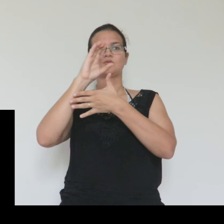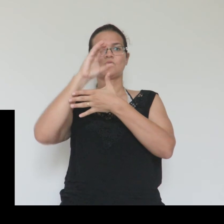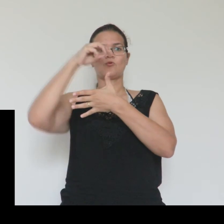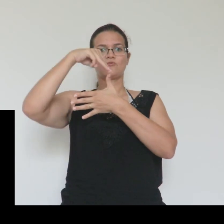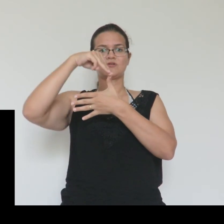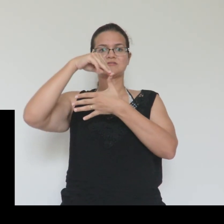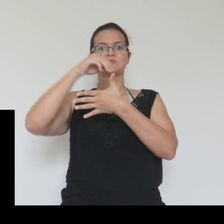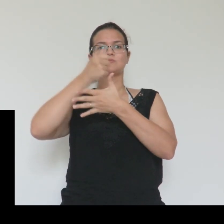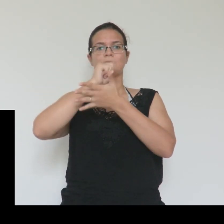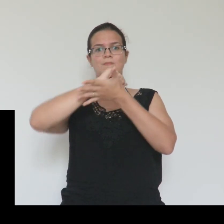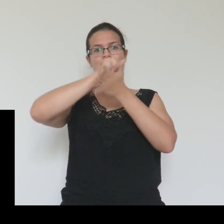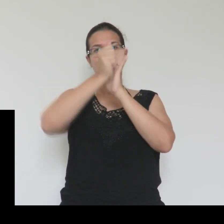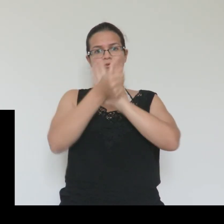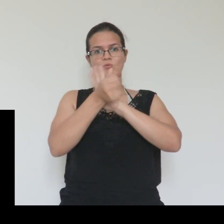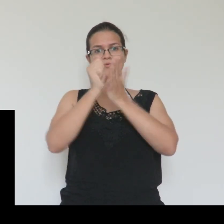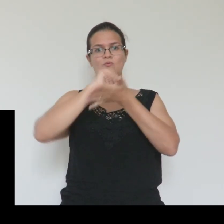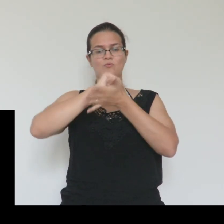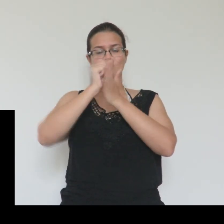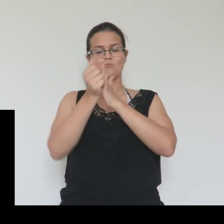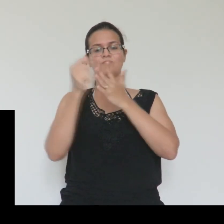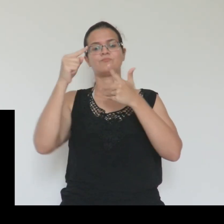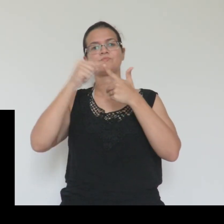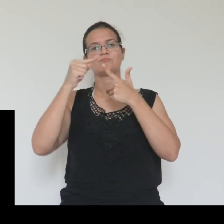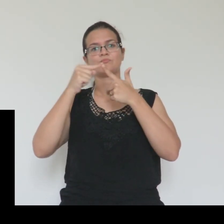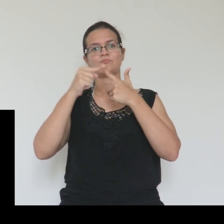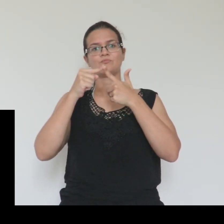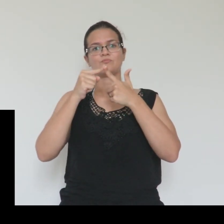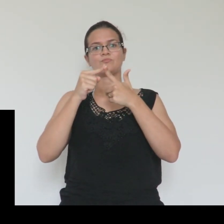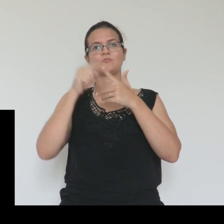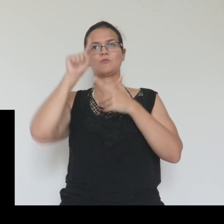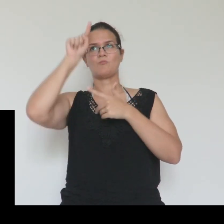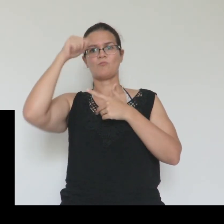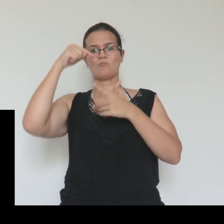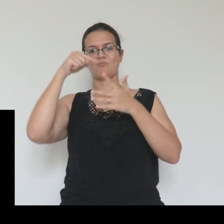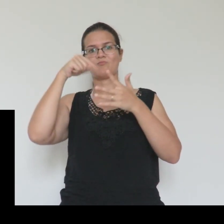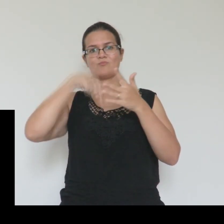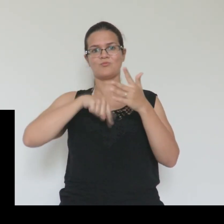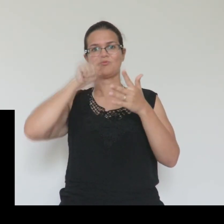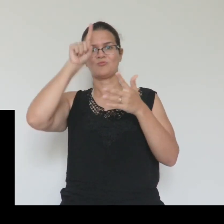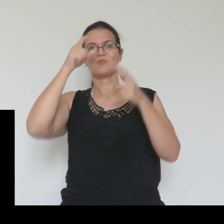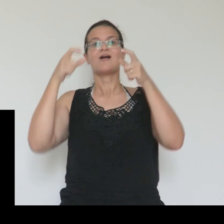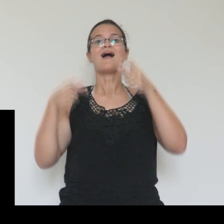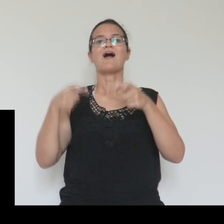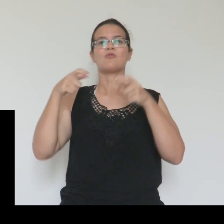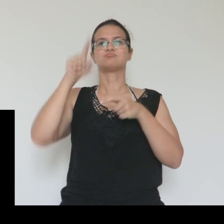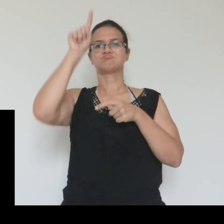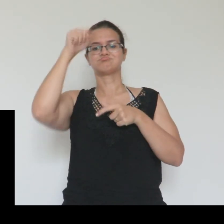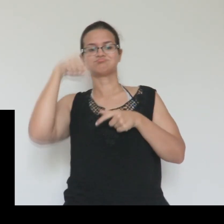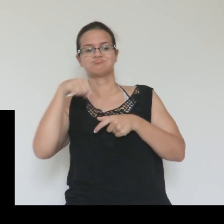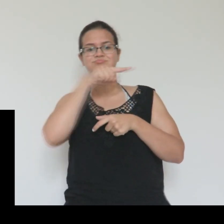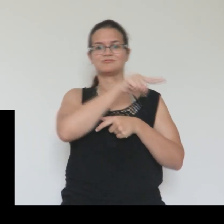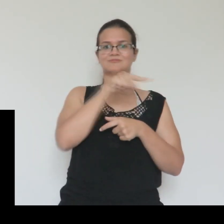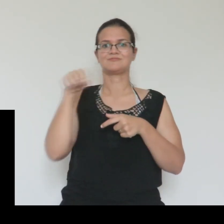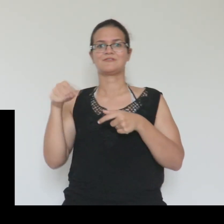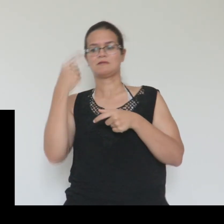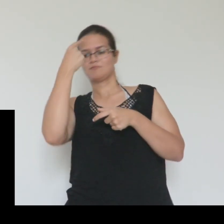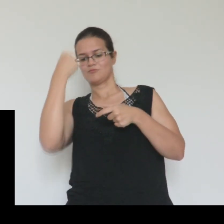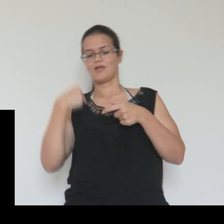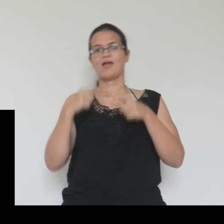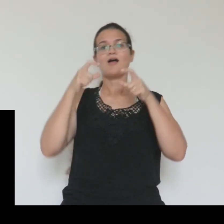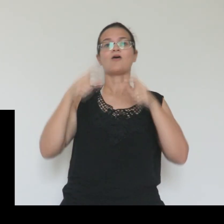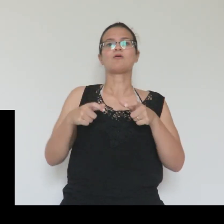feito, se ele vai ser feito no meu queixo, se ele vai ser feito na minha testa, ou ele vai ser feito no espaço neutro aqui à frente ao meu